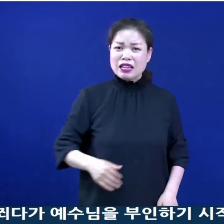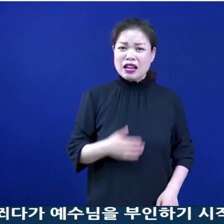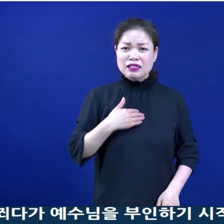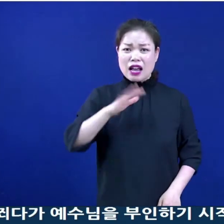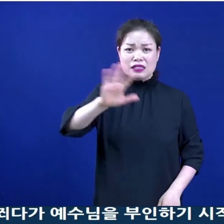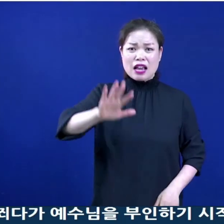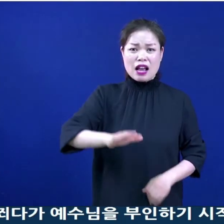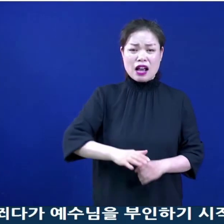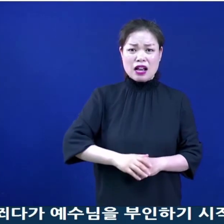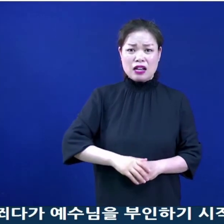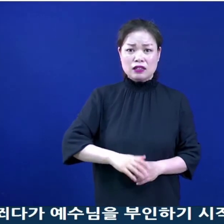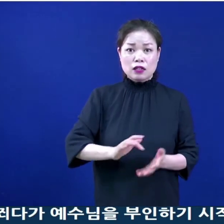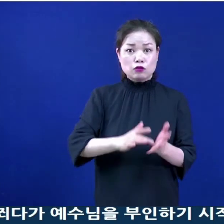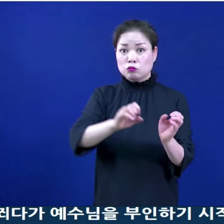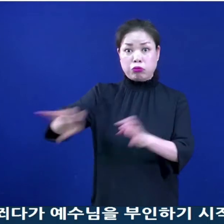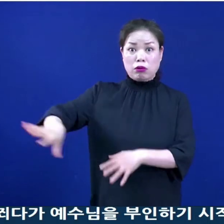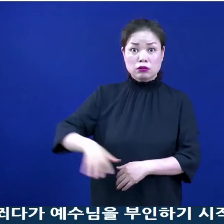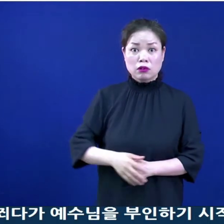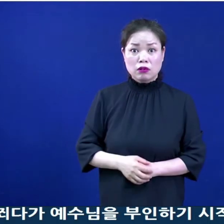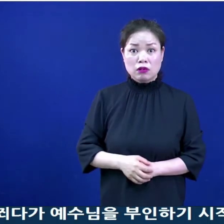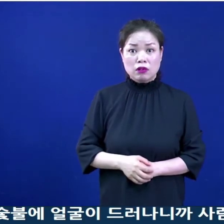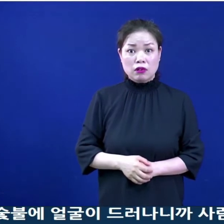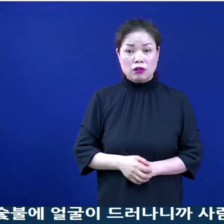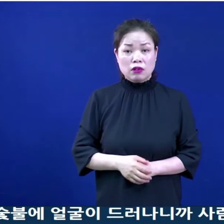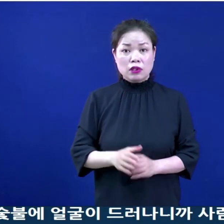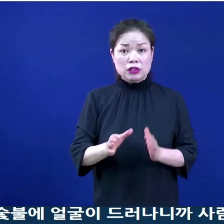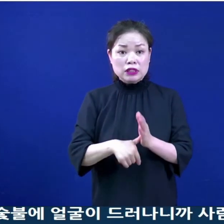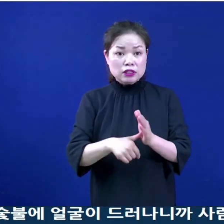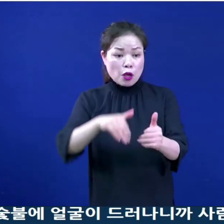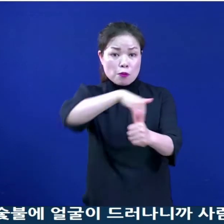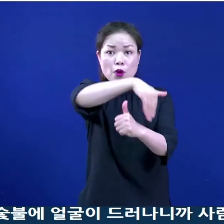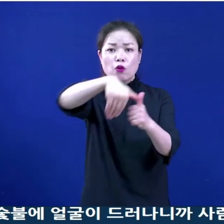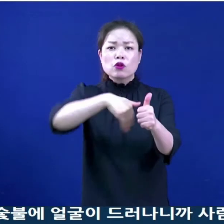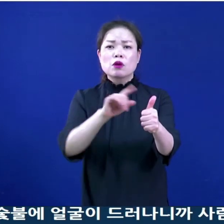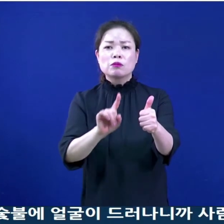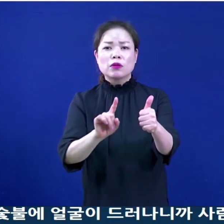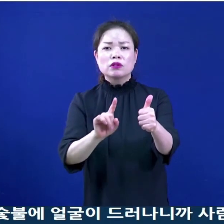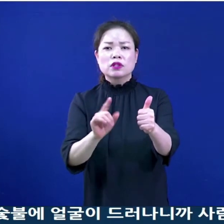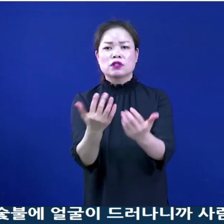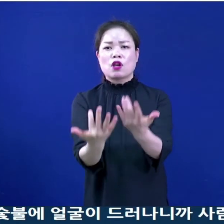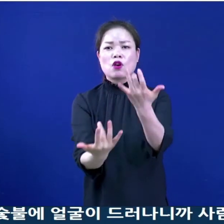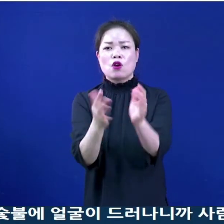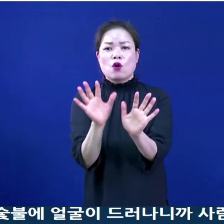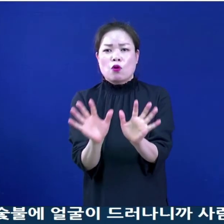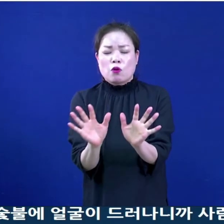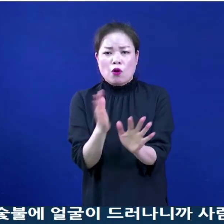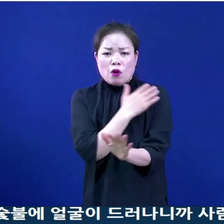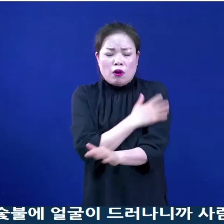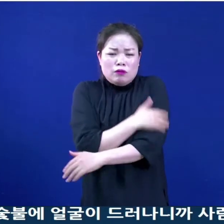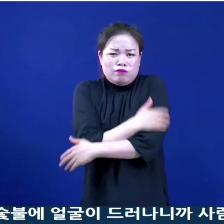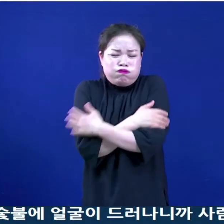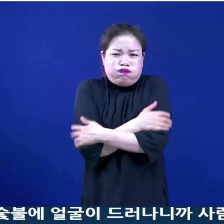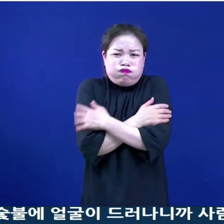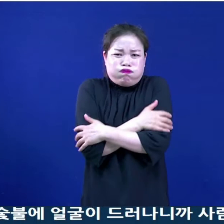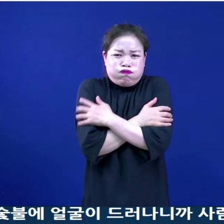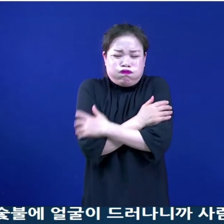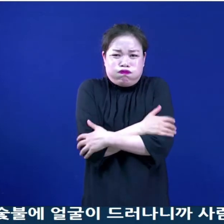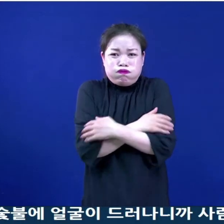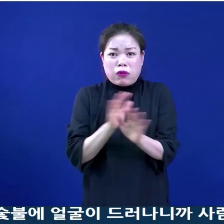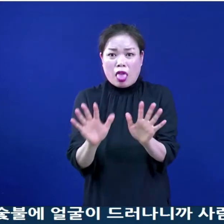라고 베드로가 얘기한 거죠. 베드로가 예수님을 부인했을 때 그 배경이 뭐였냐면 숯불이었습니다. 몸이 추워서 그 추운